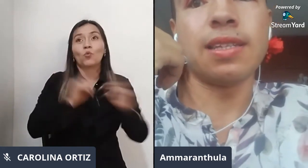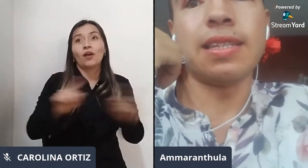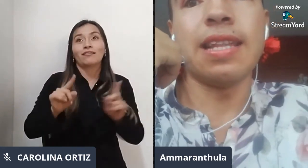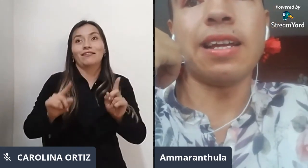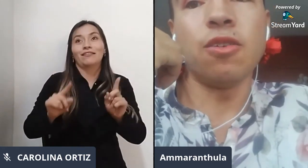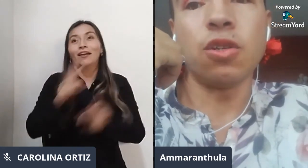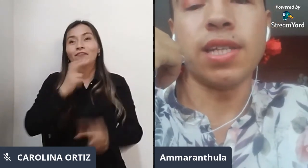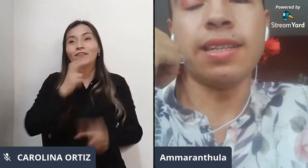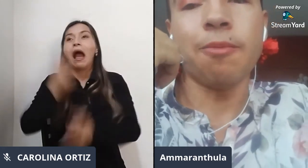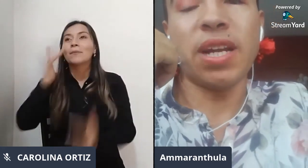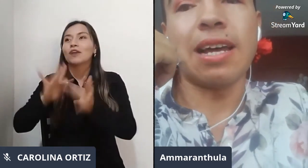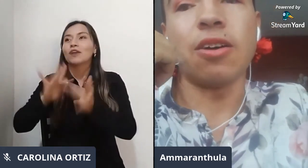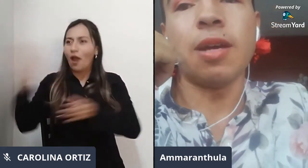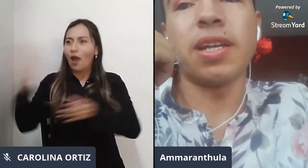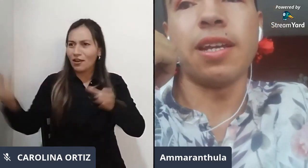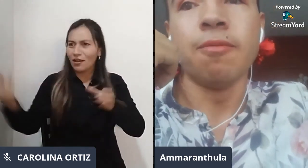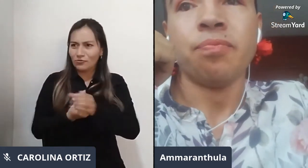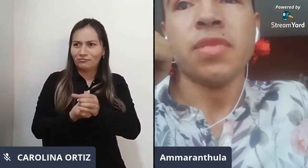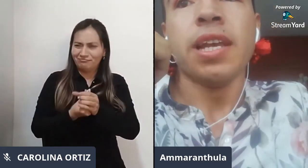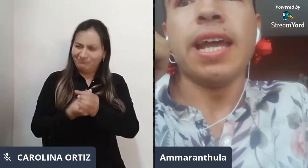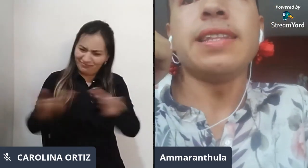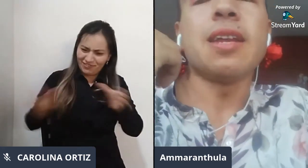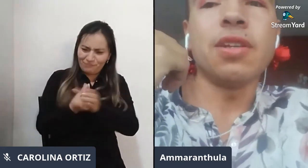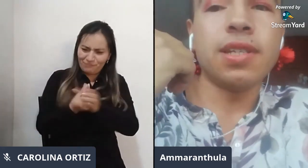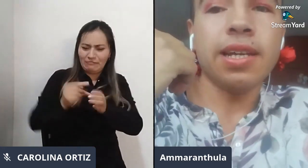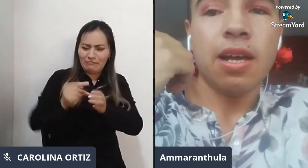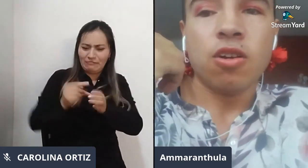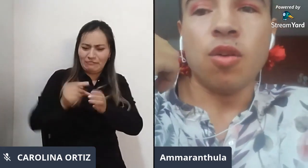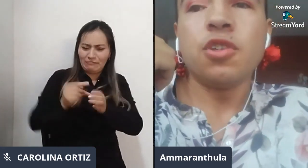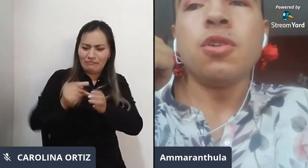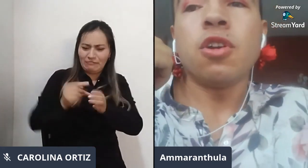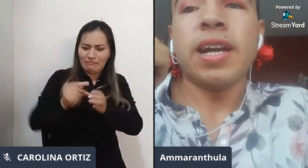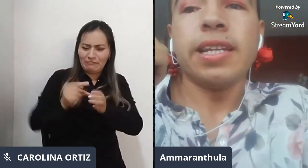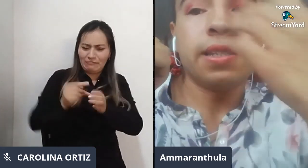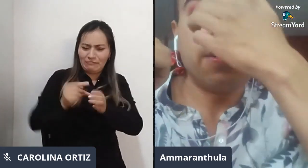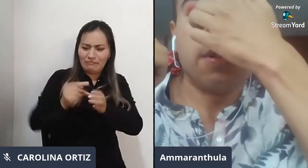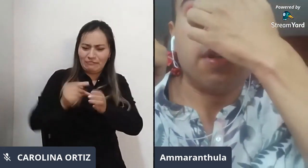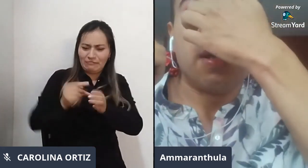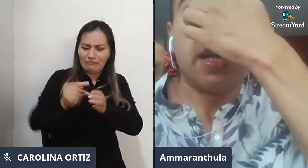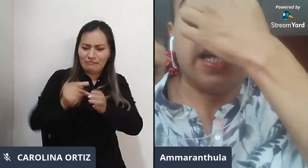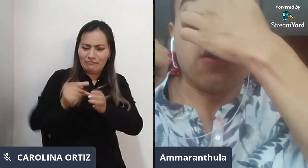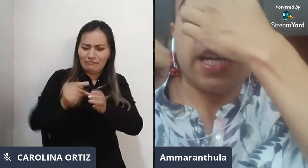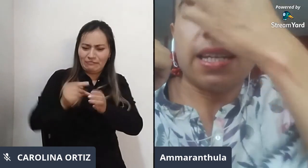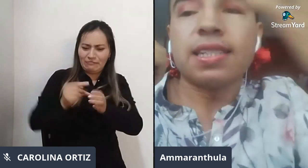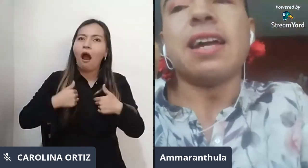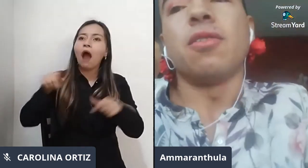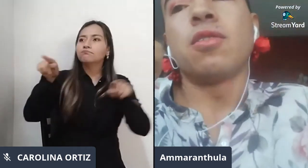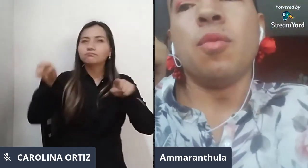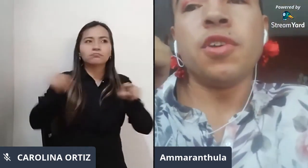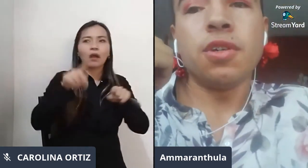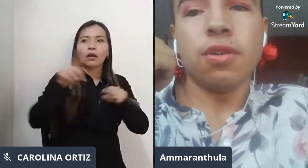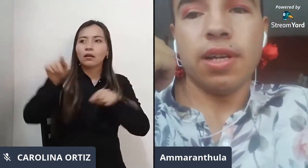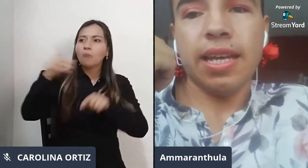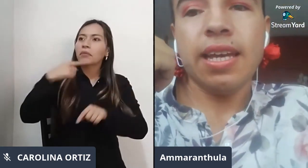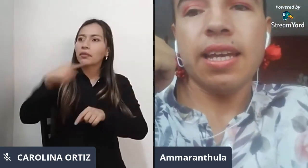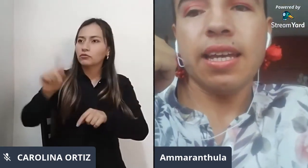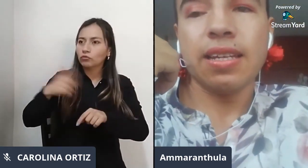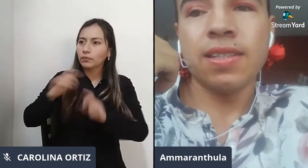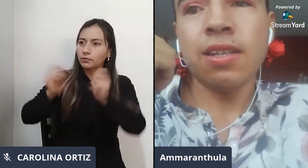¿no? Porque la inclusión se ha interpretado también en términos de cómo yo normalizo eso que es raro, cómo